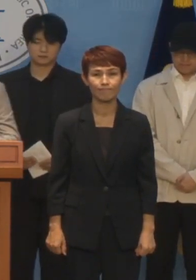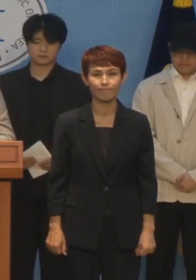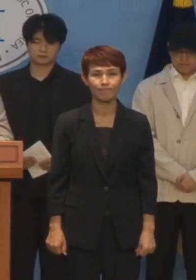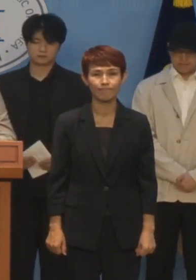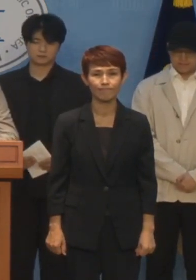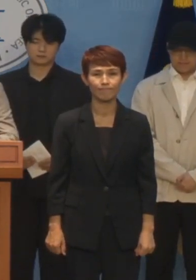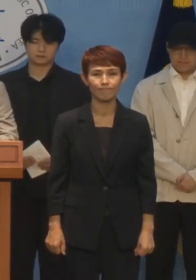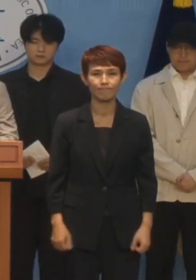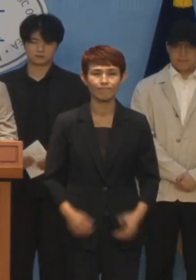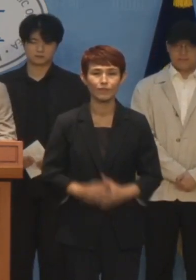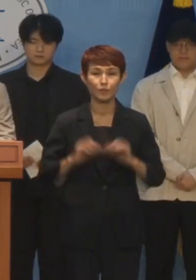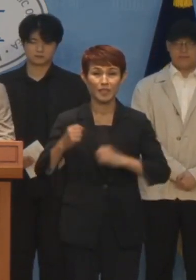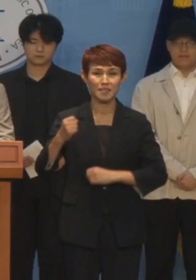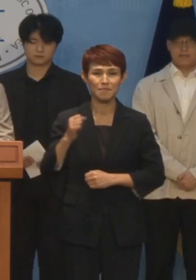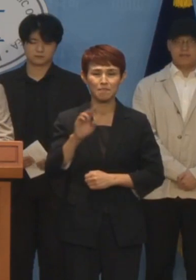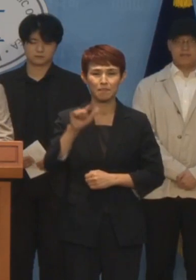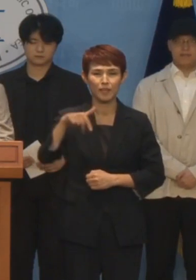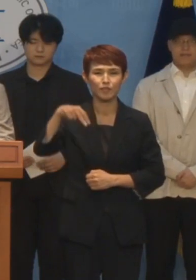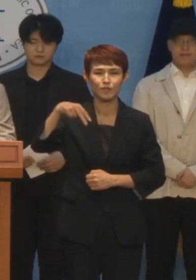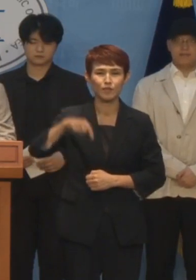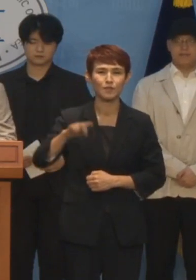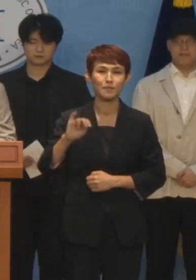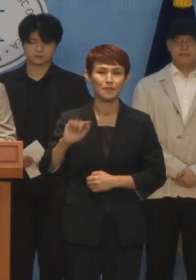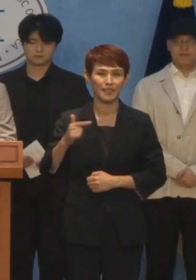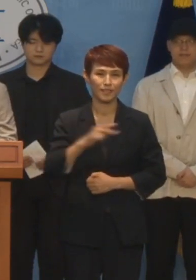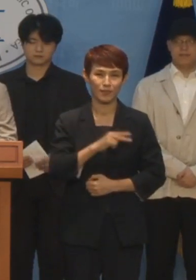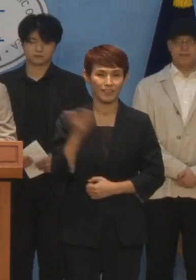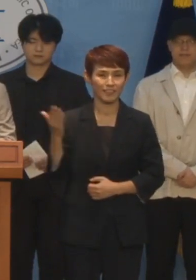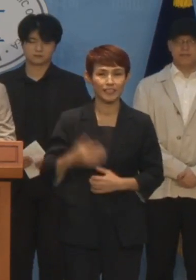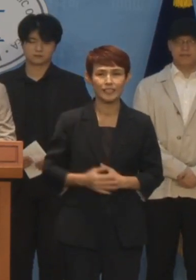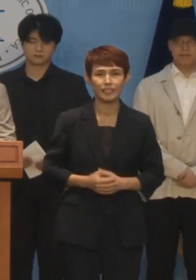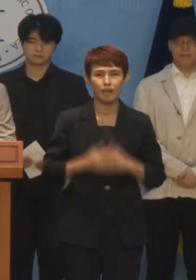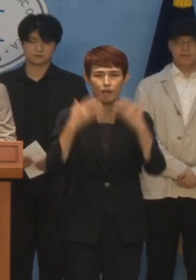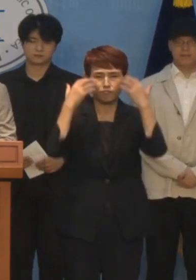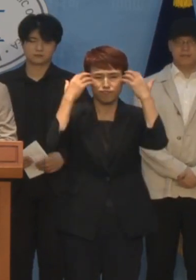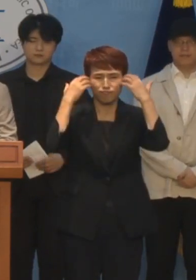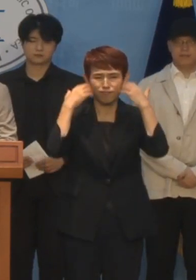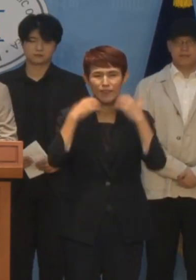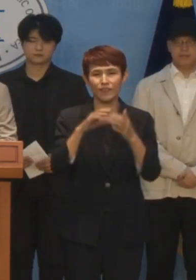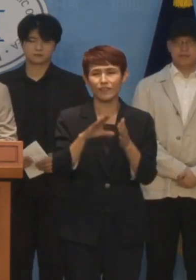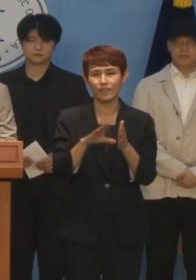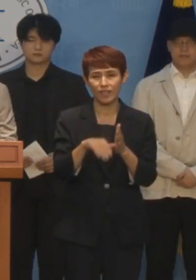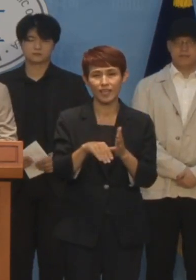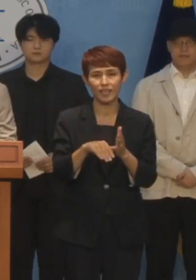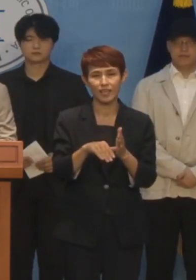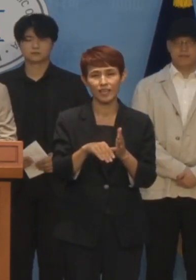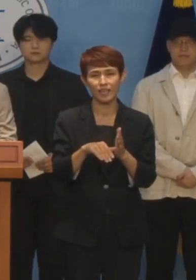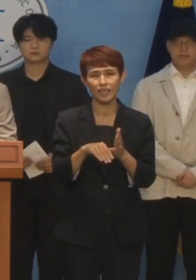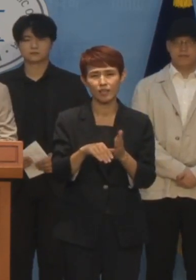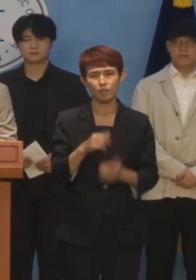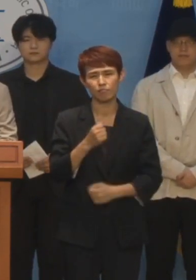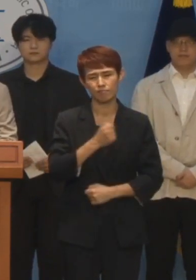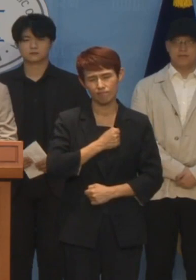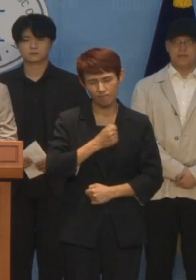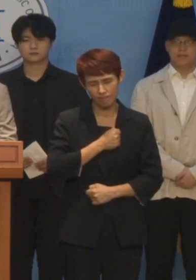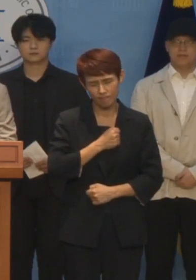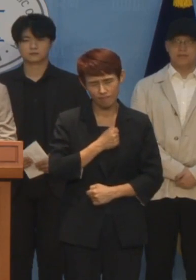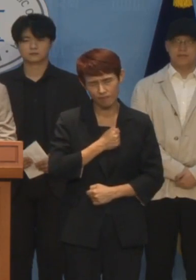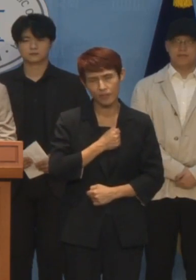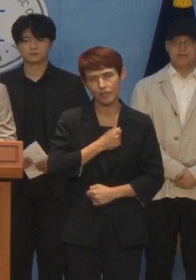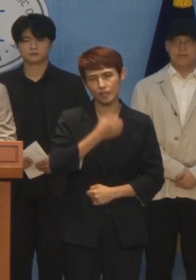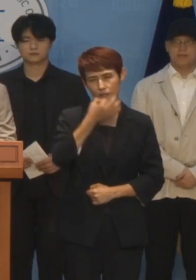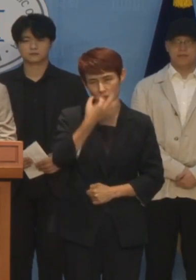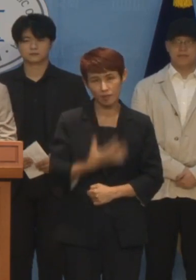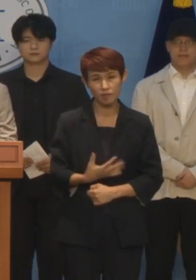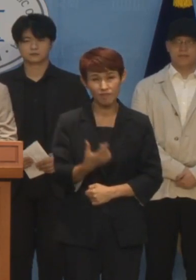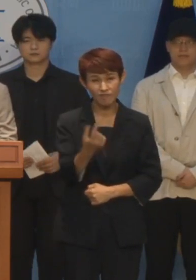예, 국민의힘 박수민 의원입니다. 이 무더위 속에서 얼마나 답답하시고